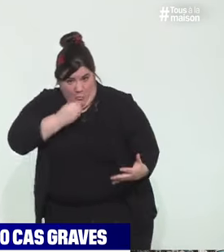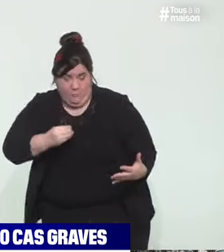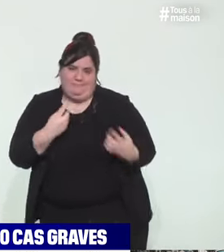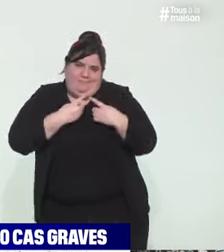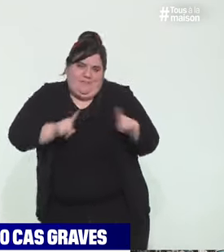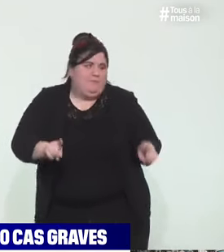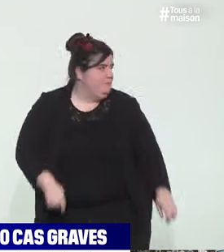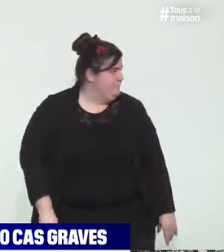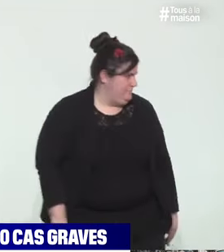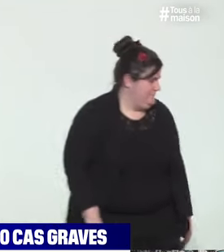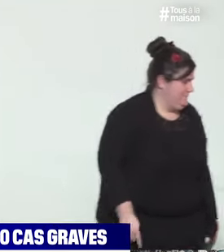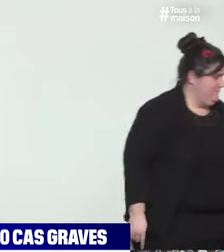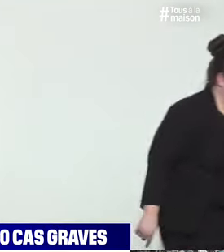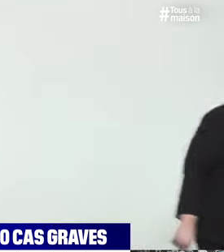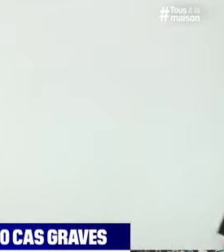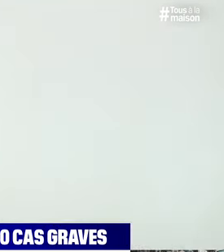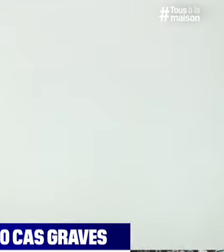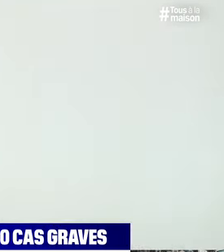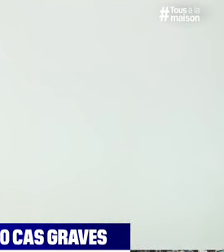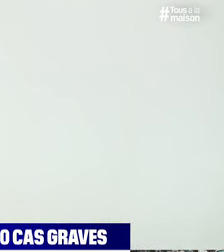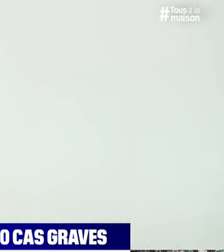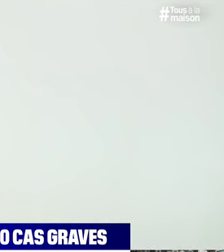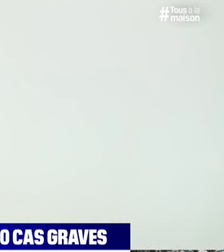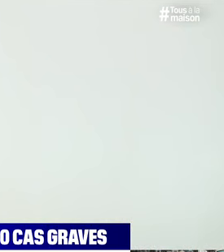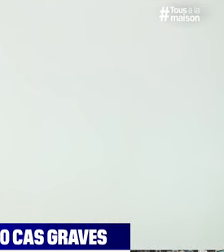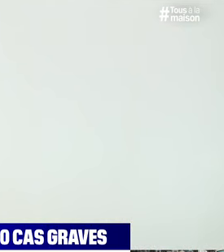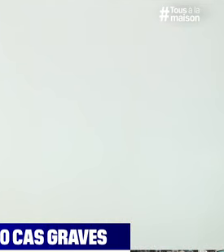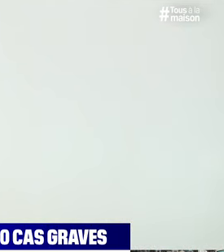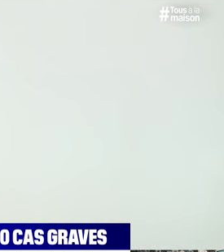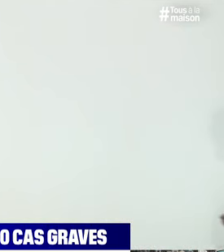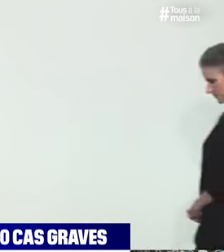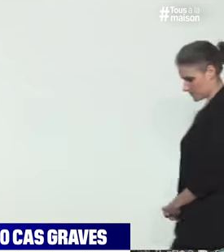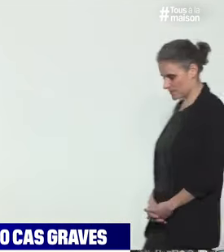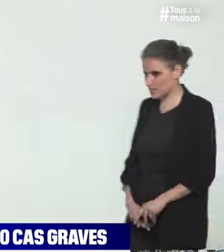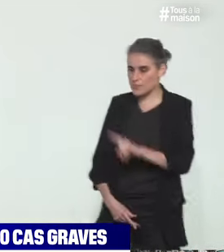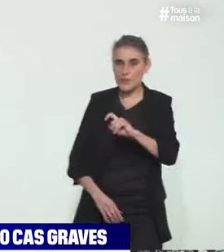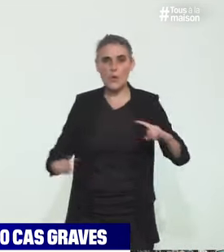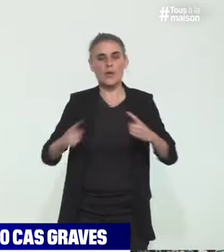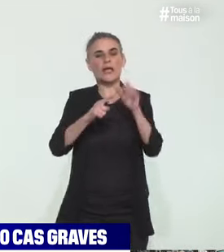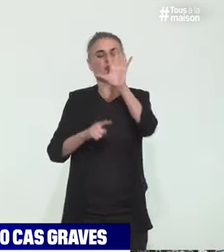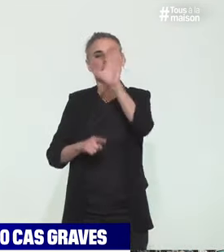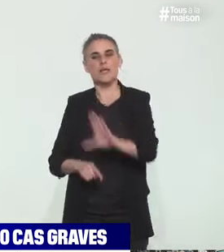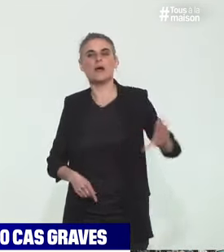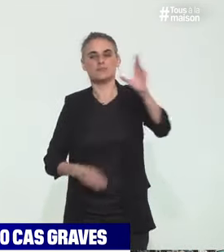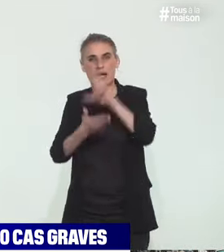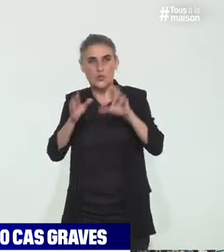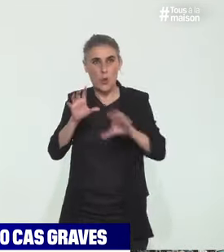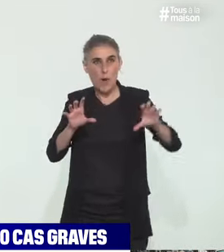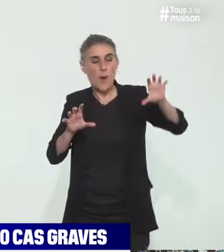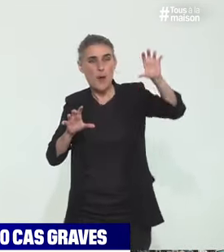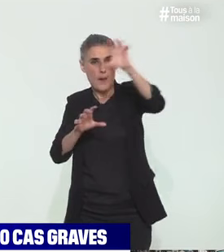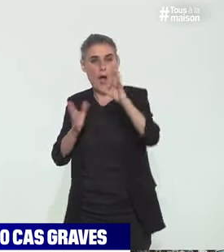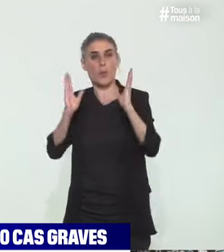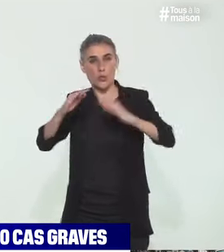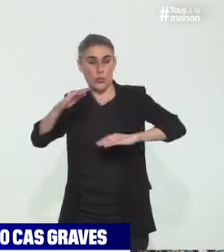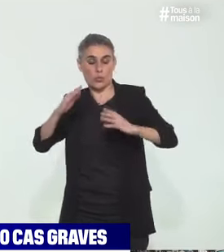régionales de test sera effective? Pourquoi n'est-elle pas prête? Alors, c'est le sujet qu'on abordait il y a quelques minutes sur la